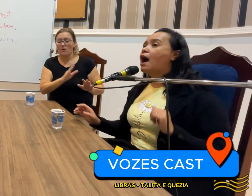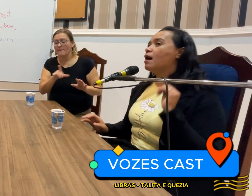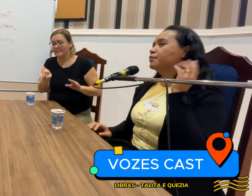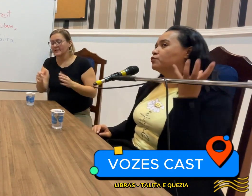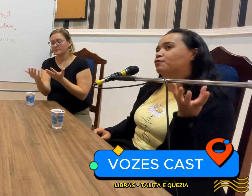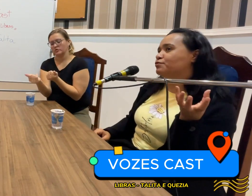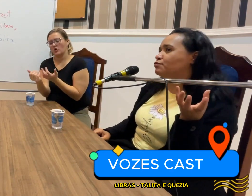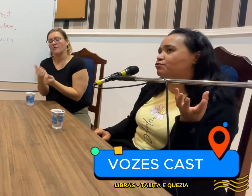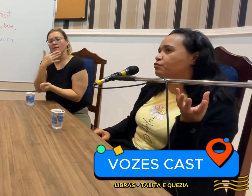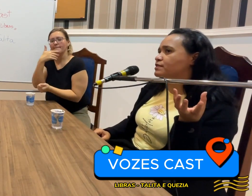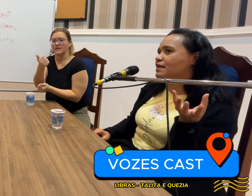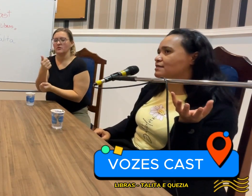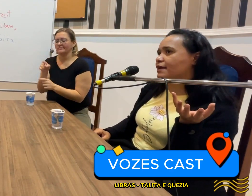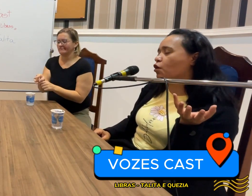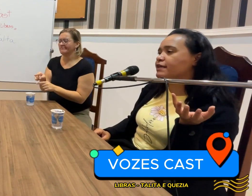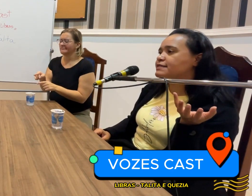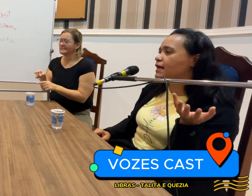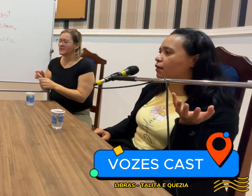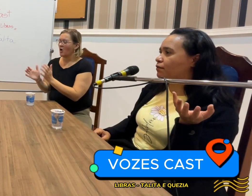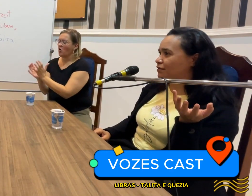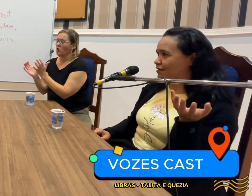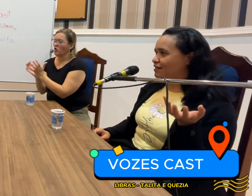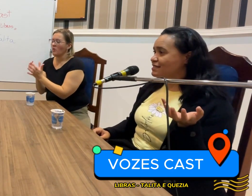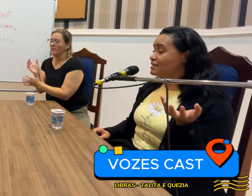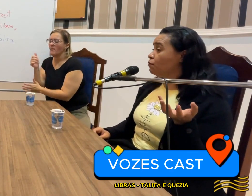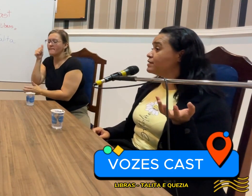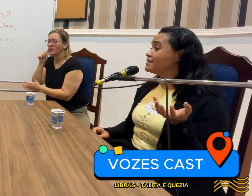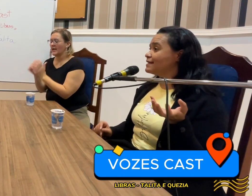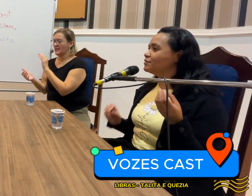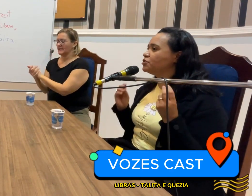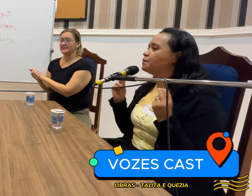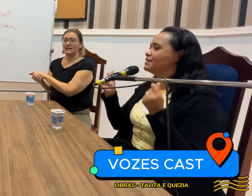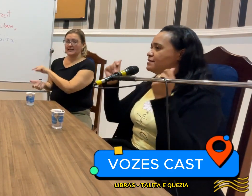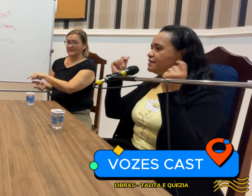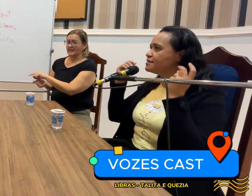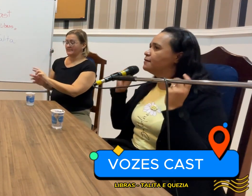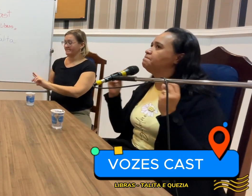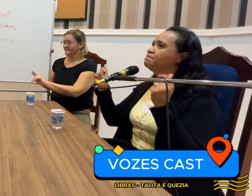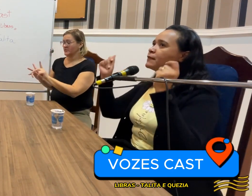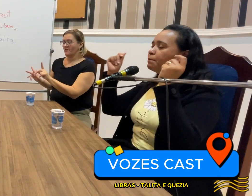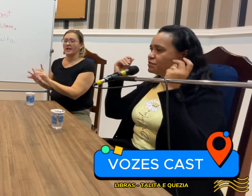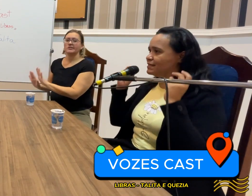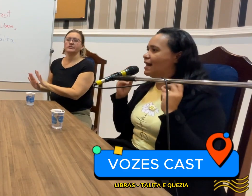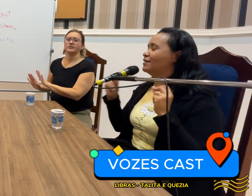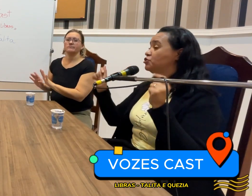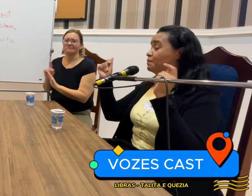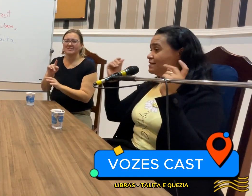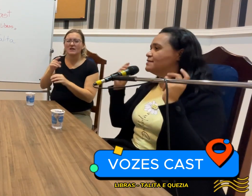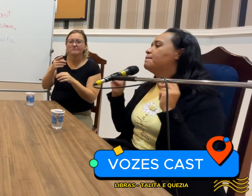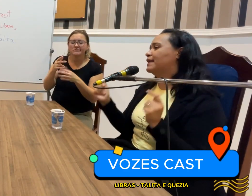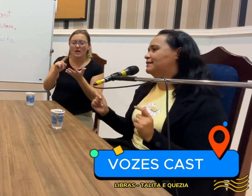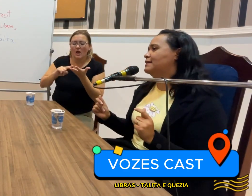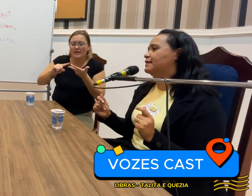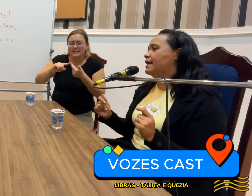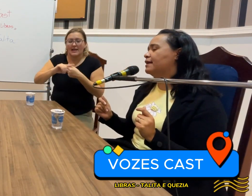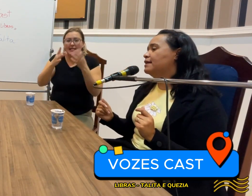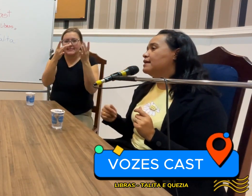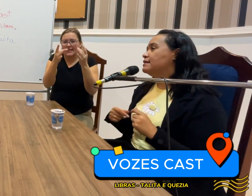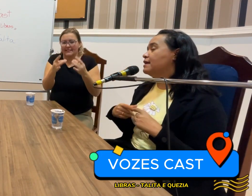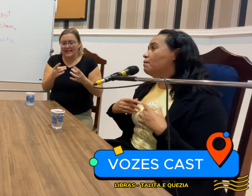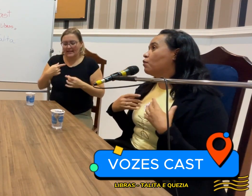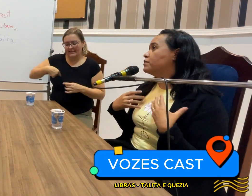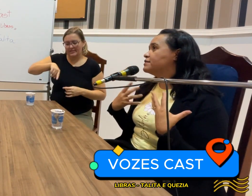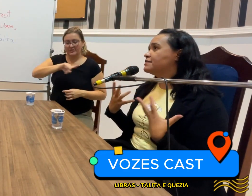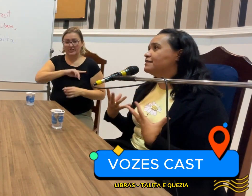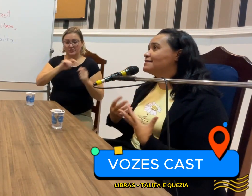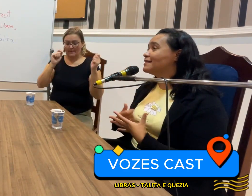sim, para o grupo das senhoras não. São coisas que a gente precisa buscar, a gente precisa aprender, né?